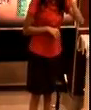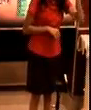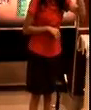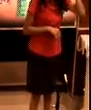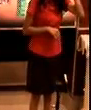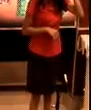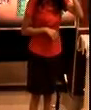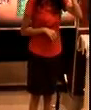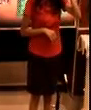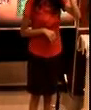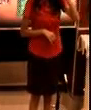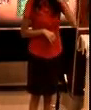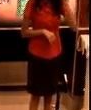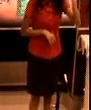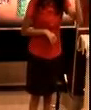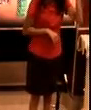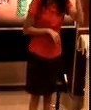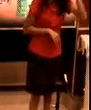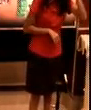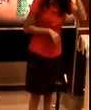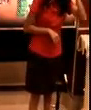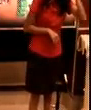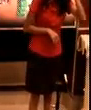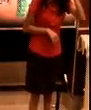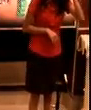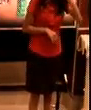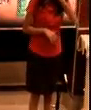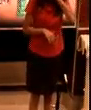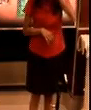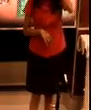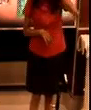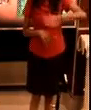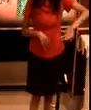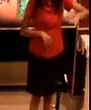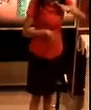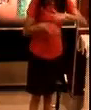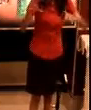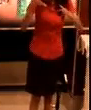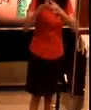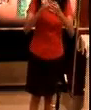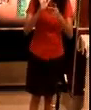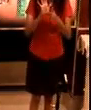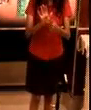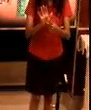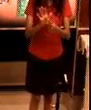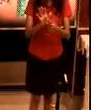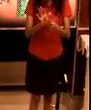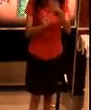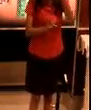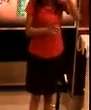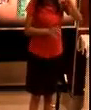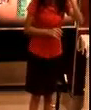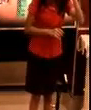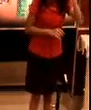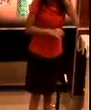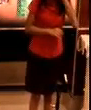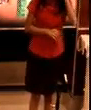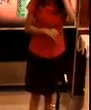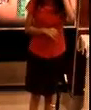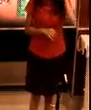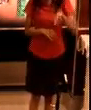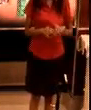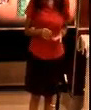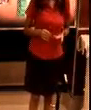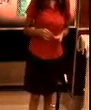y vosotros, para que sepáis que yo soy Jehová vuestro Dios. Bueno, santificad mis días de